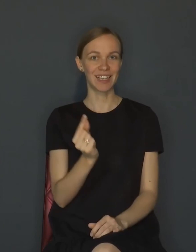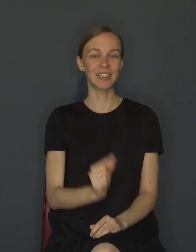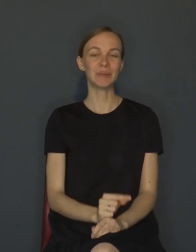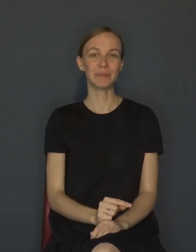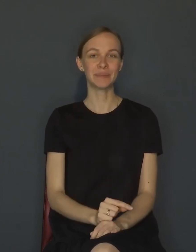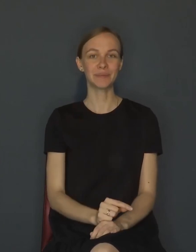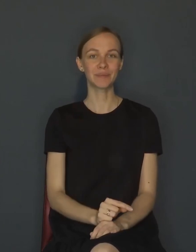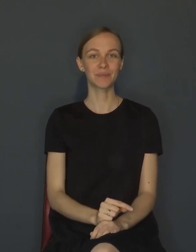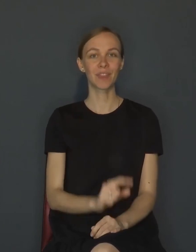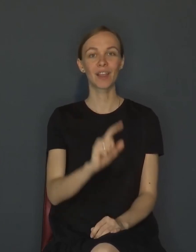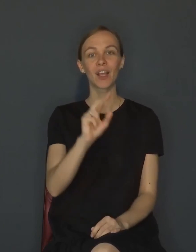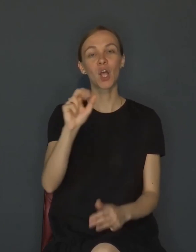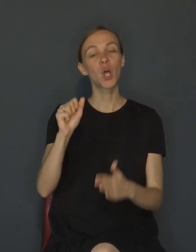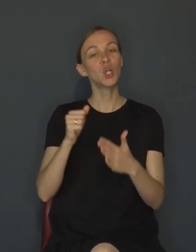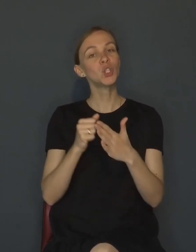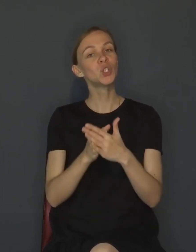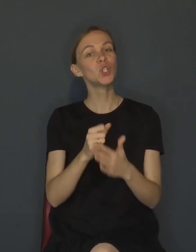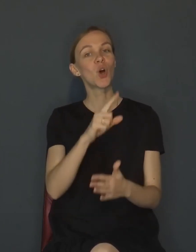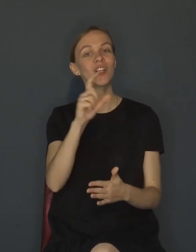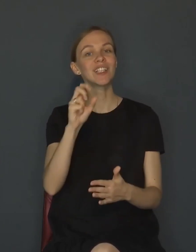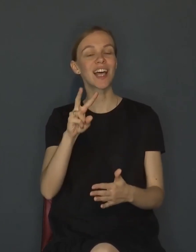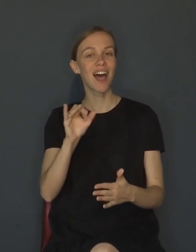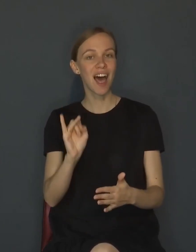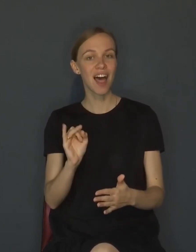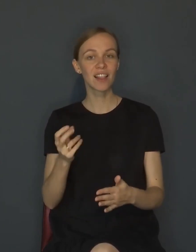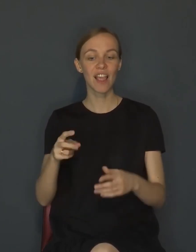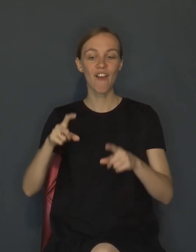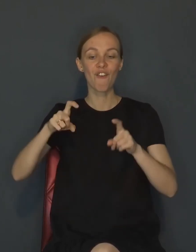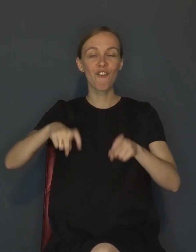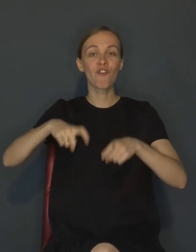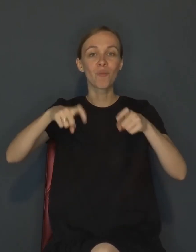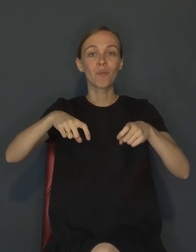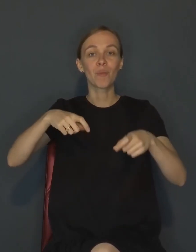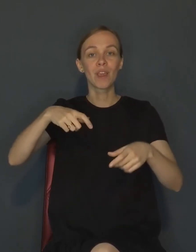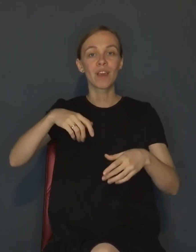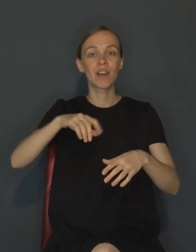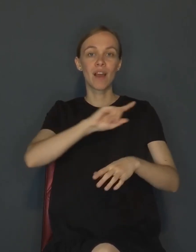до зали вбіг знесилений козак і крикнув,